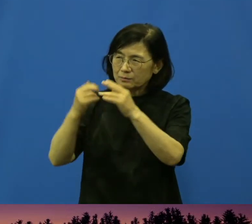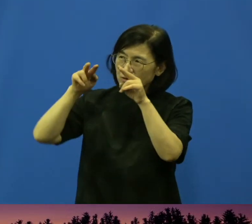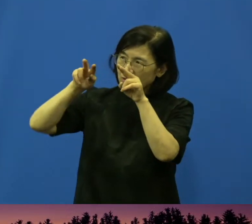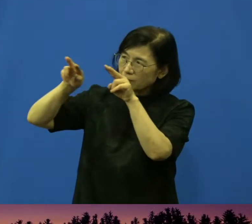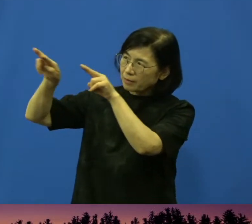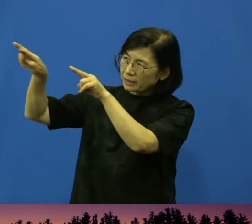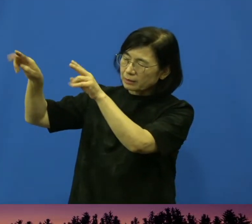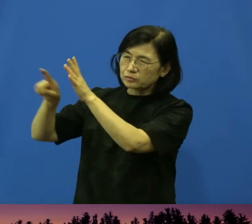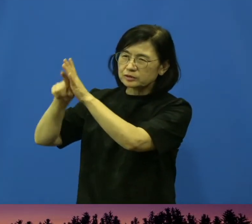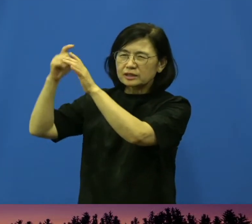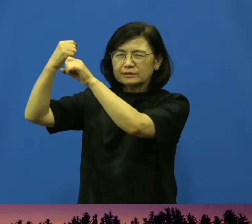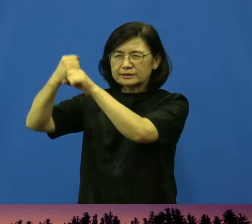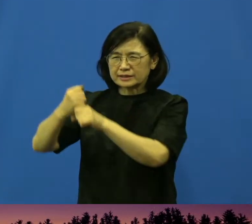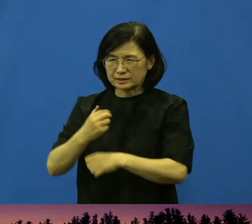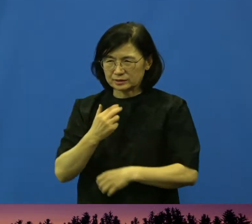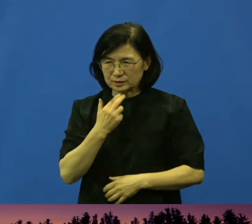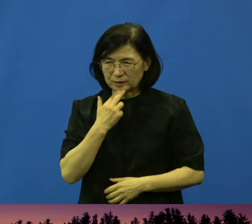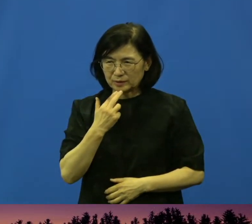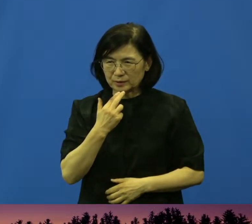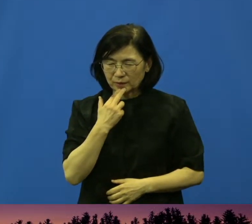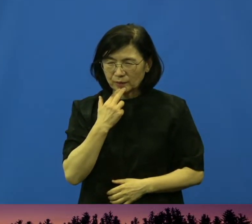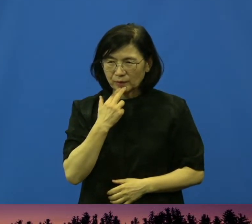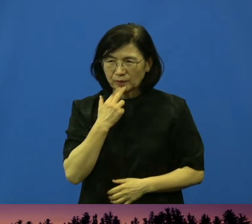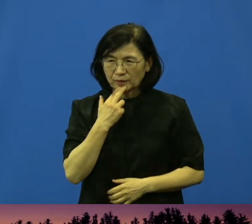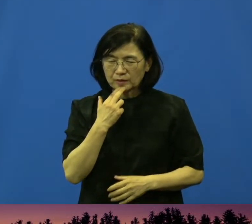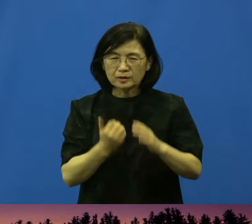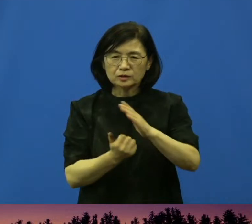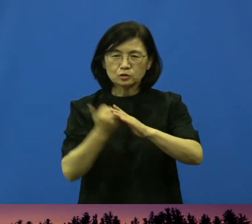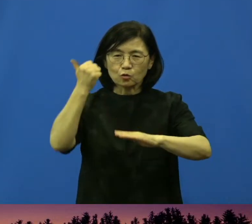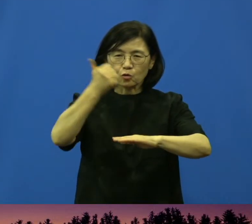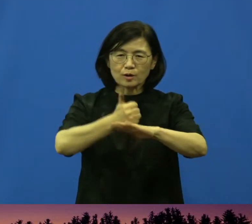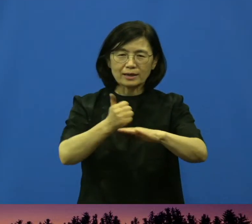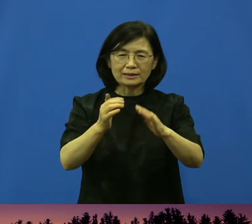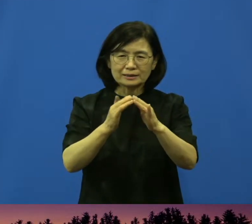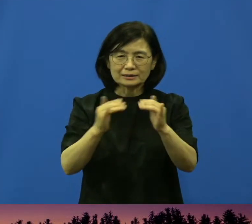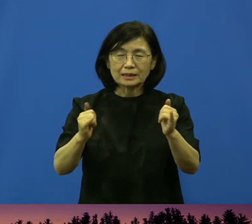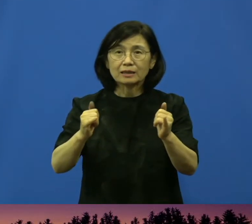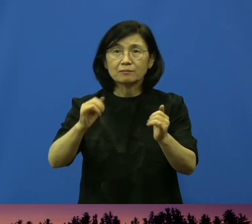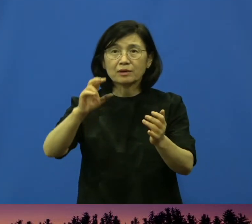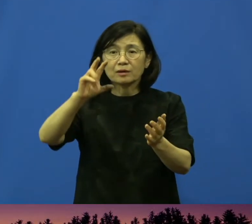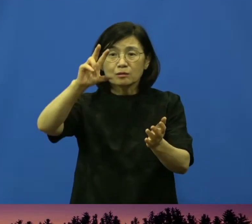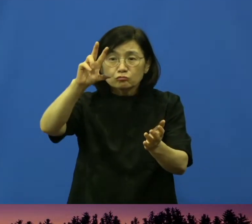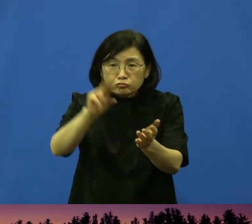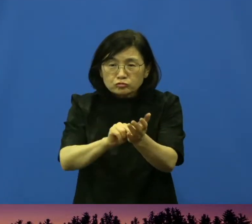여러분, 성공한 사람들에게 가장 많이 일어나는 사건이 뭔지 아세요? 추락사예요.